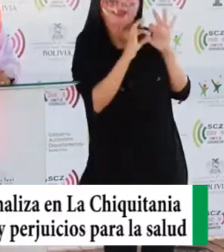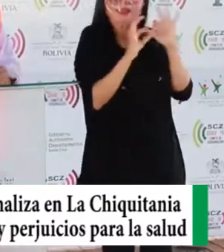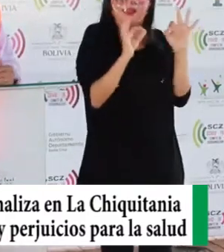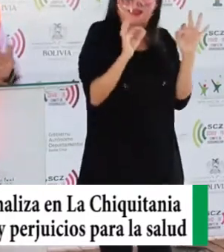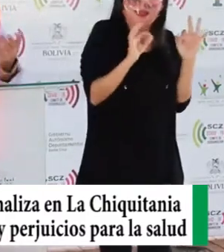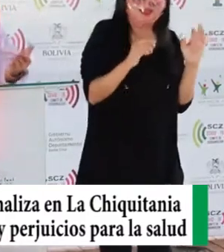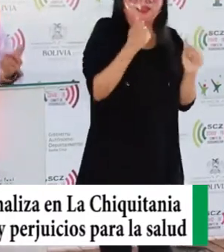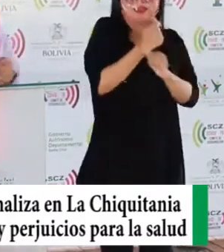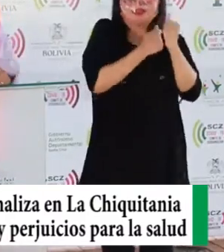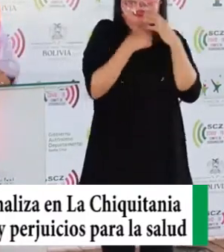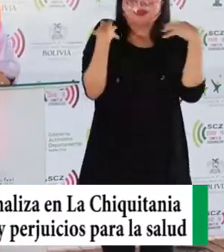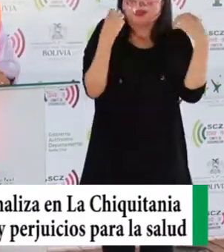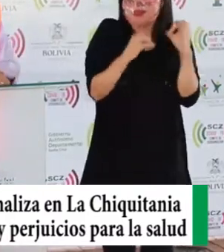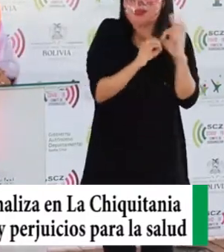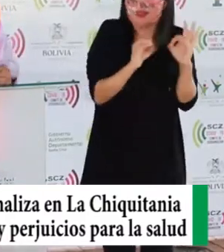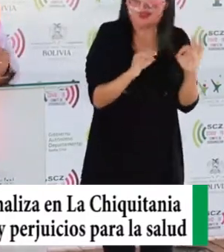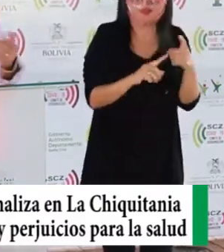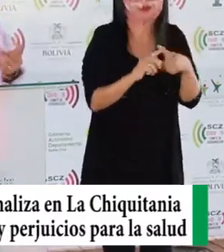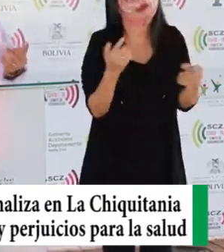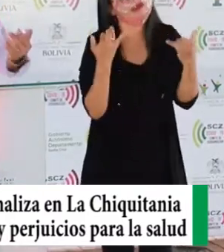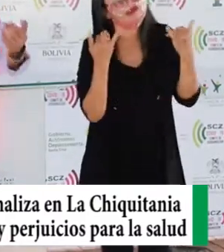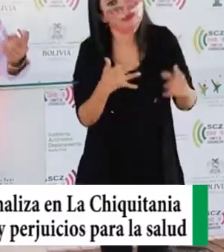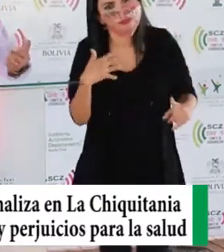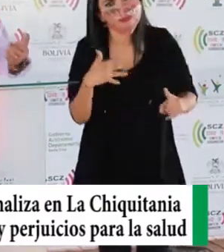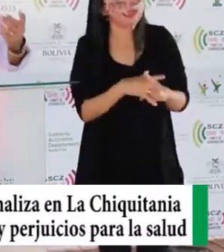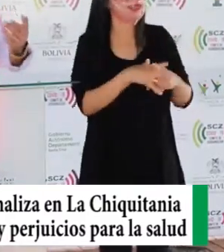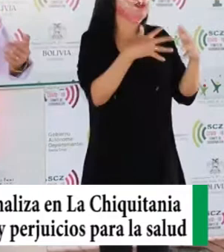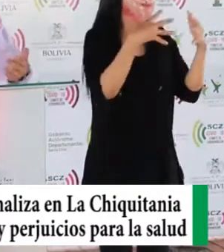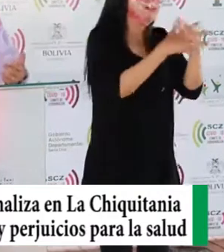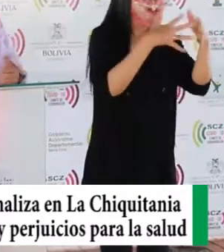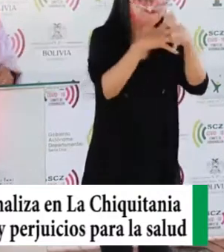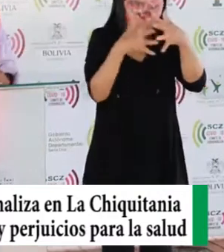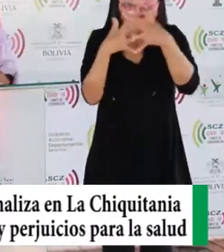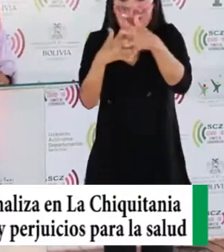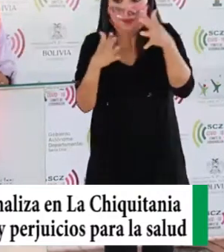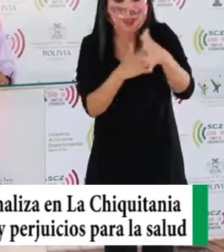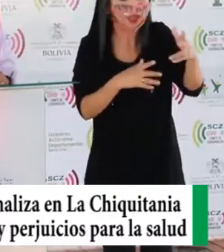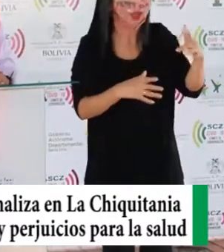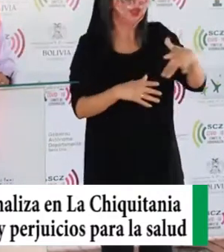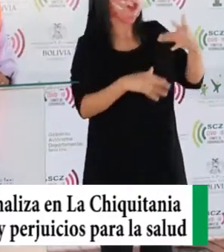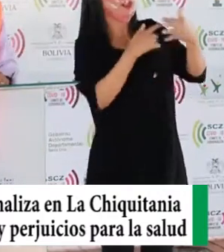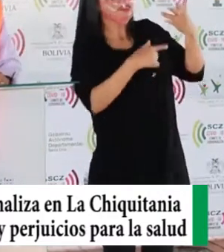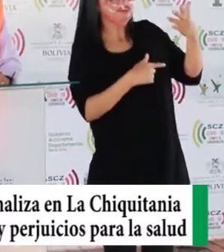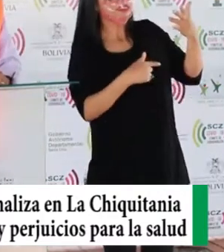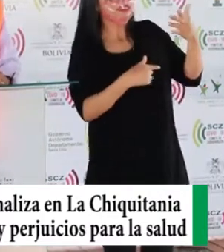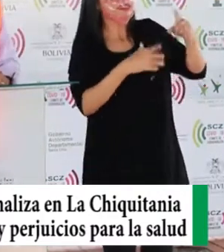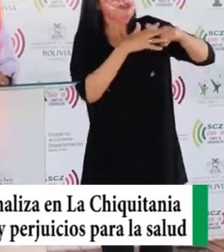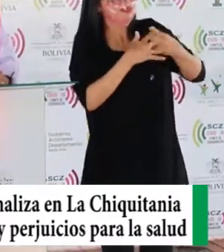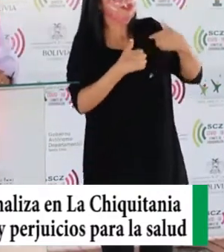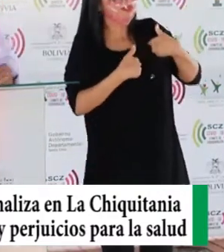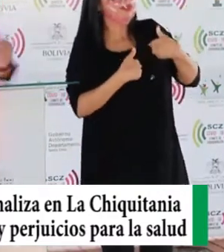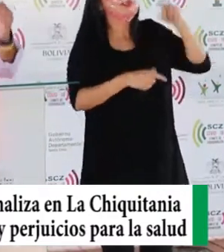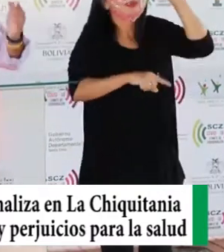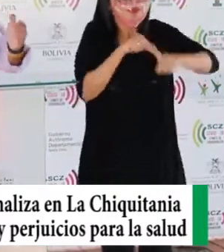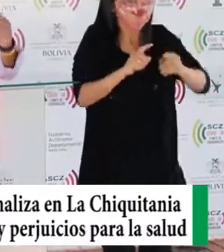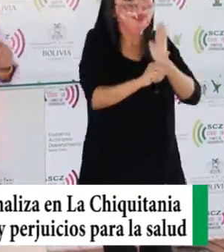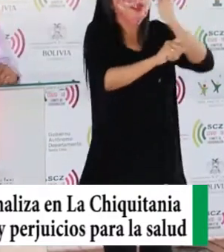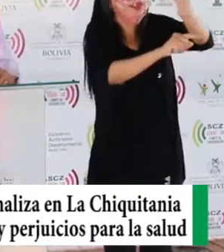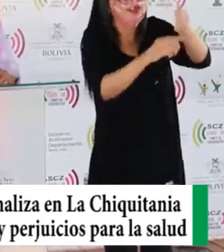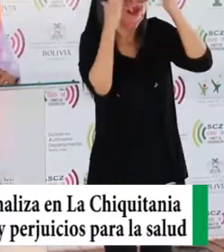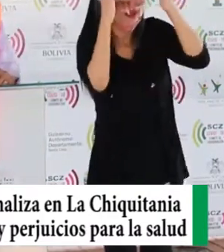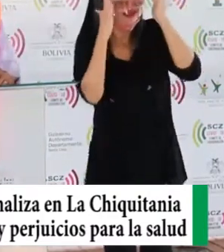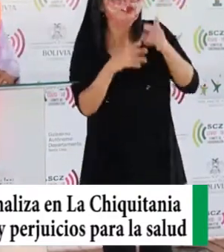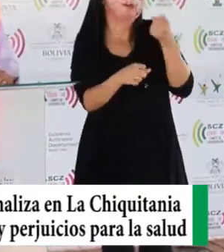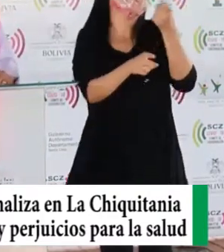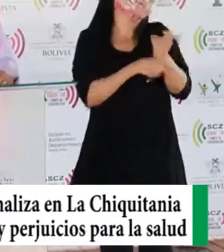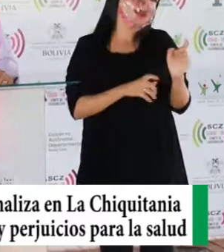riesgo su salud. Ahora con esto de que personas con síntomas no puedan hacerse atender, perjudica y perjudica a la misma gente